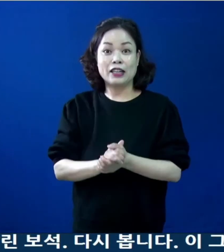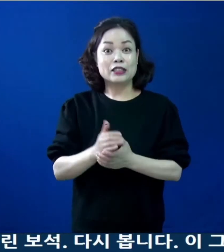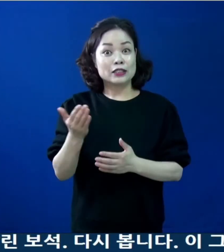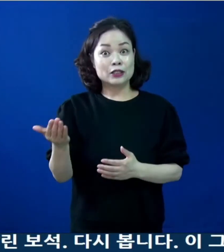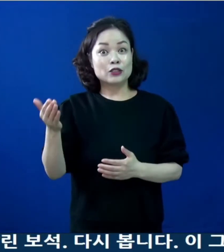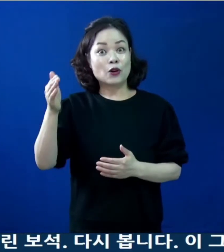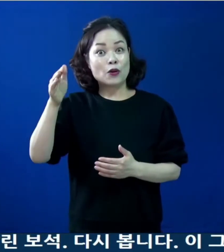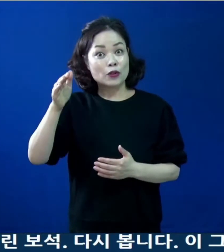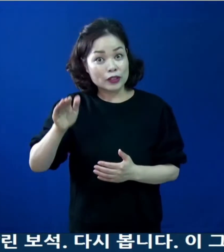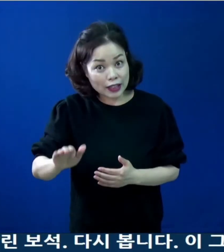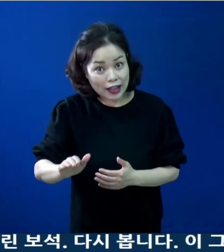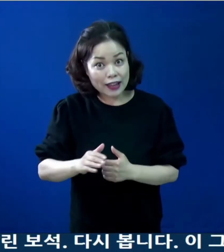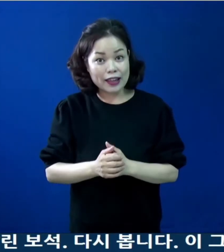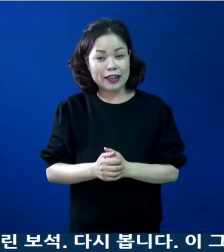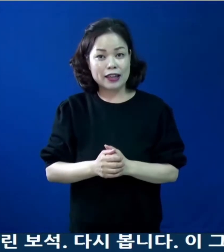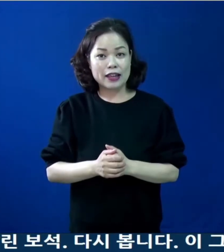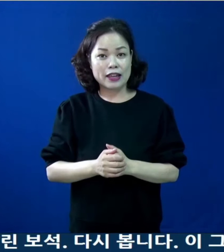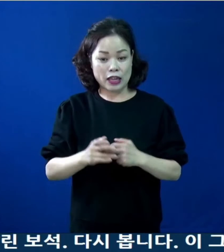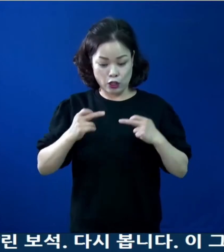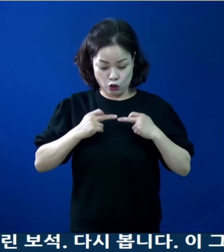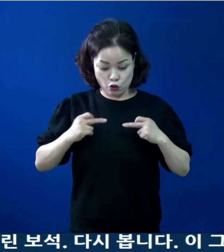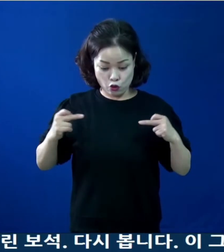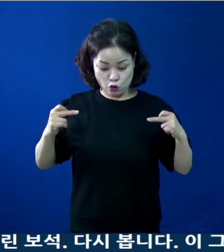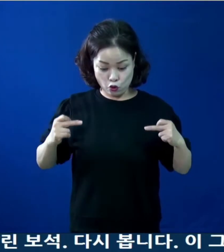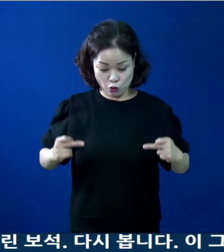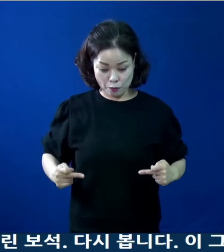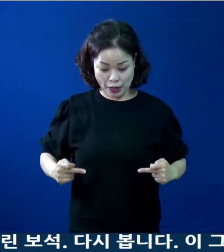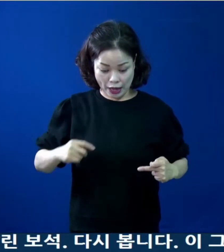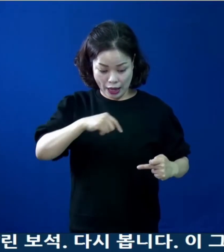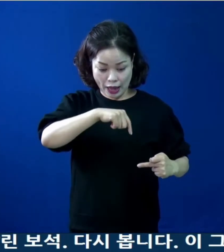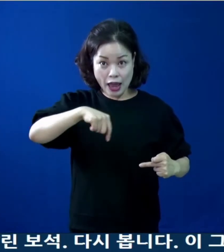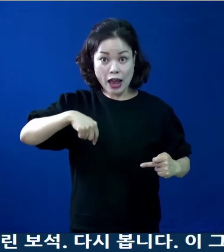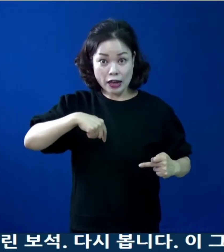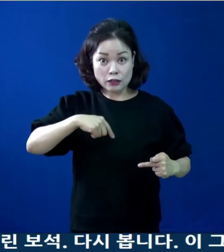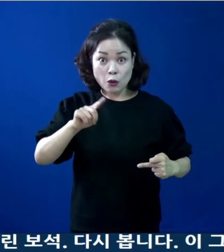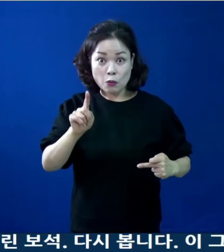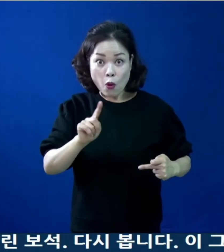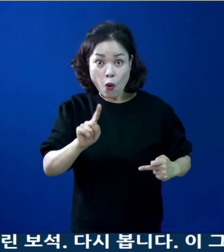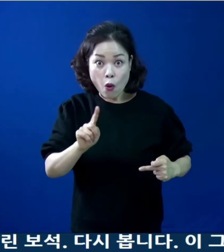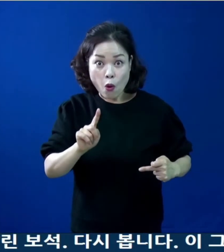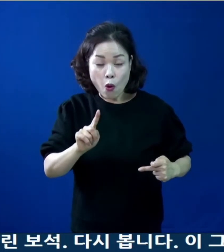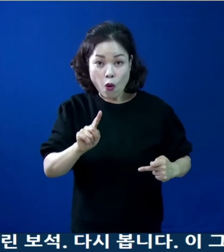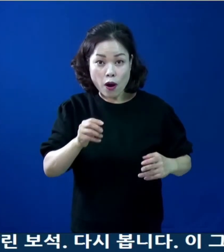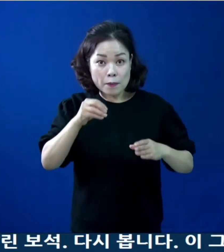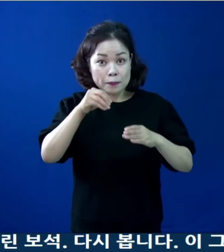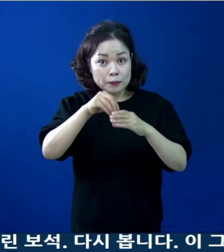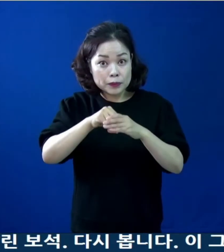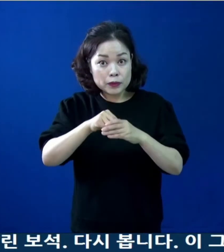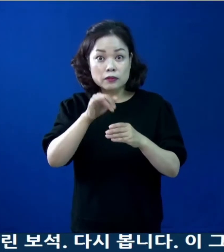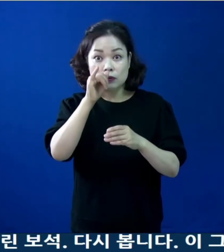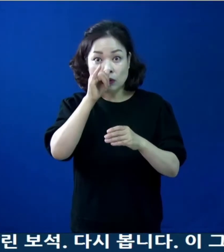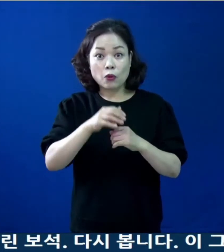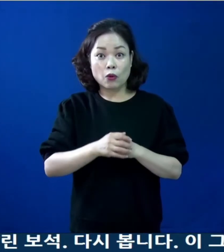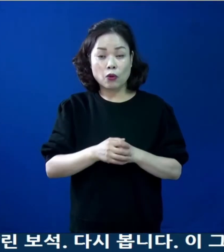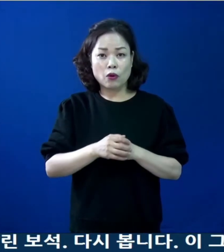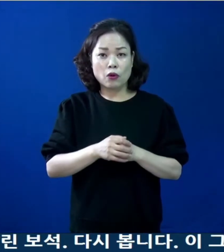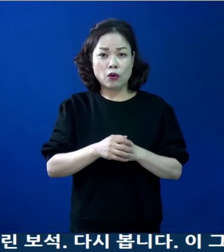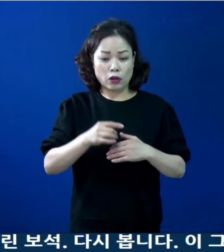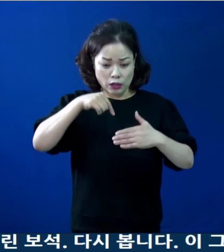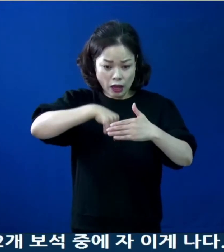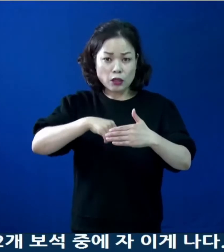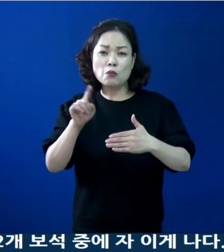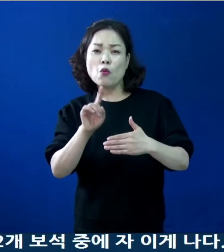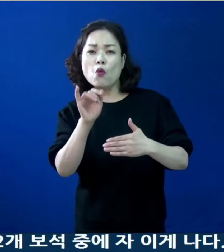그런데 저 흉패 안에 뭔가가 담겨 있다고 합니다. 무엇이 담겨